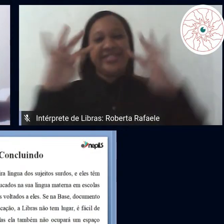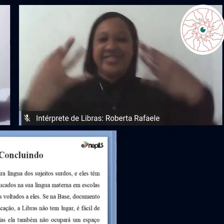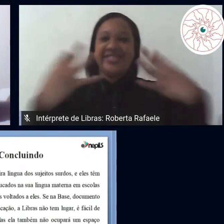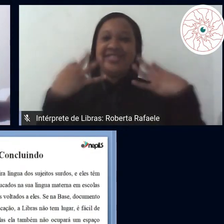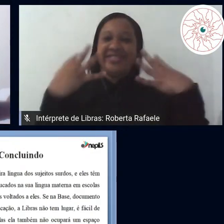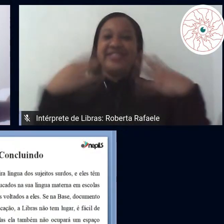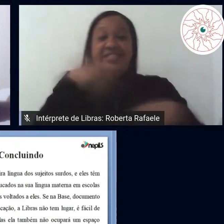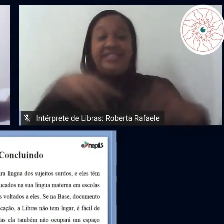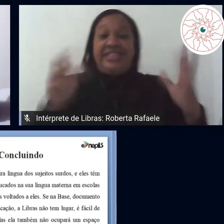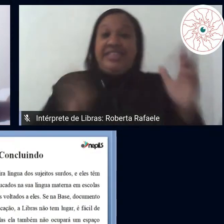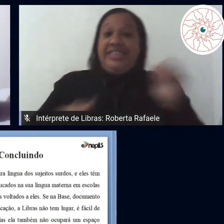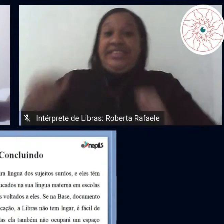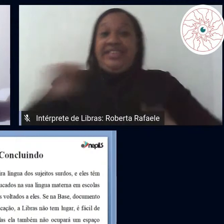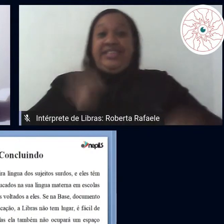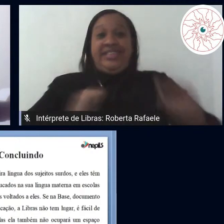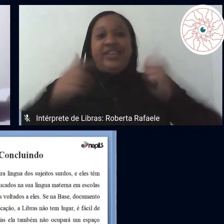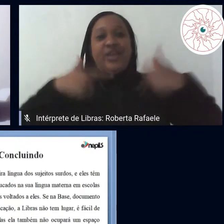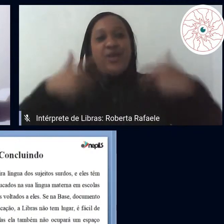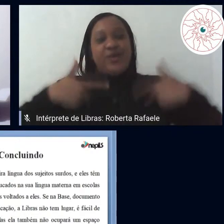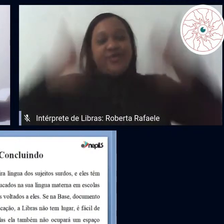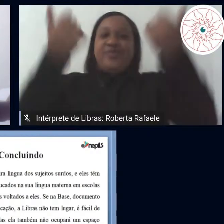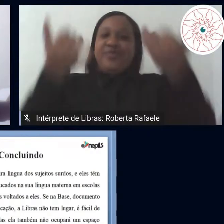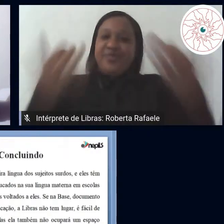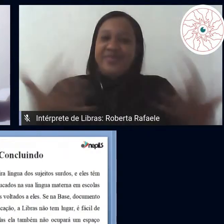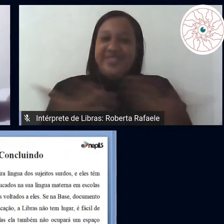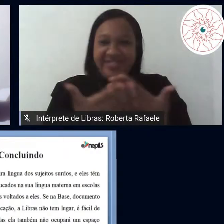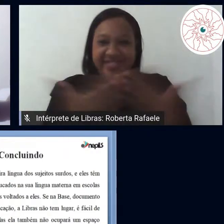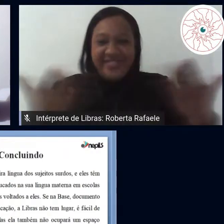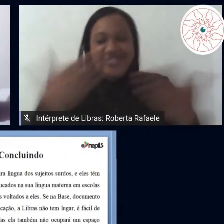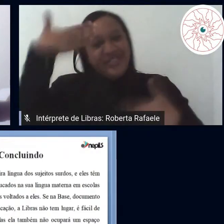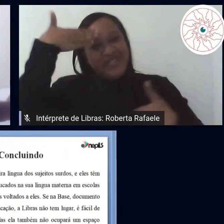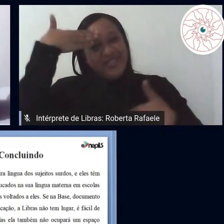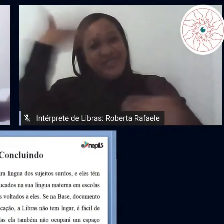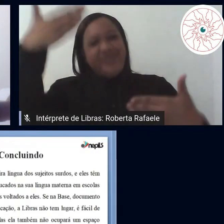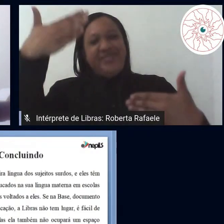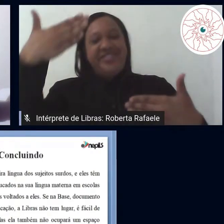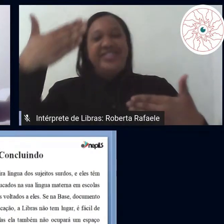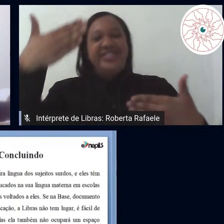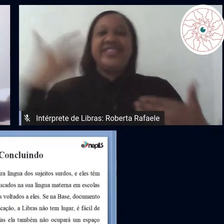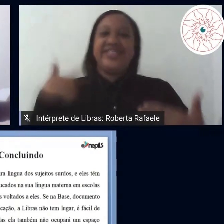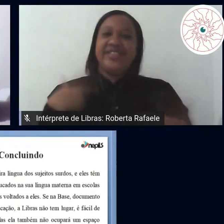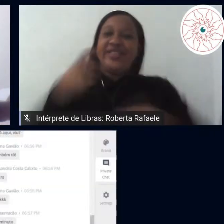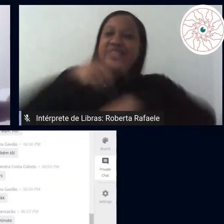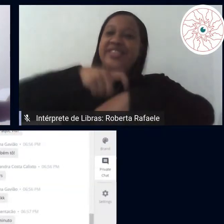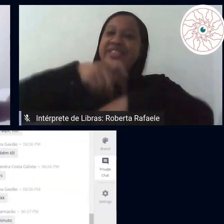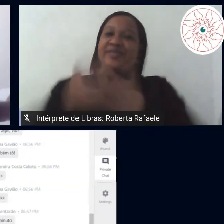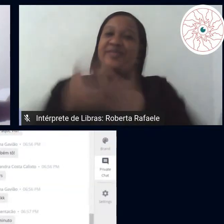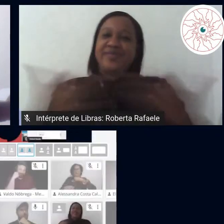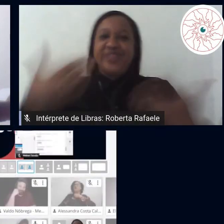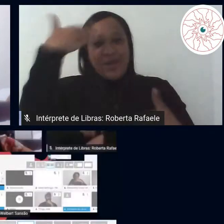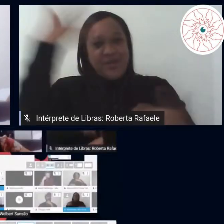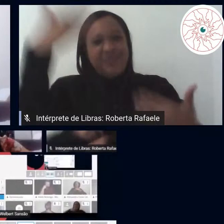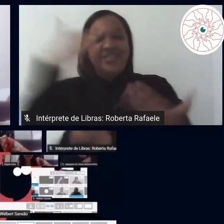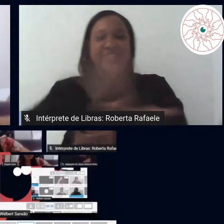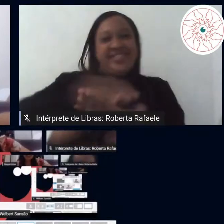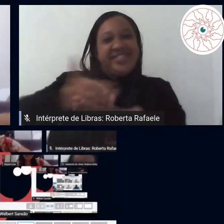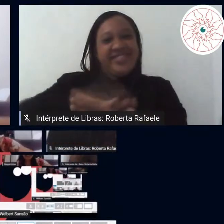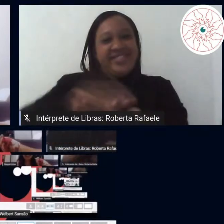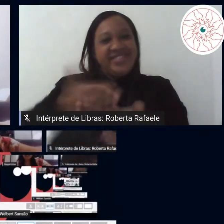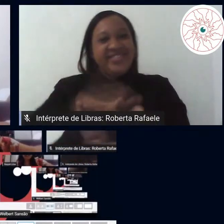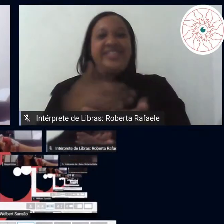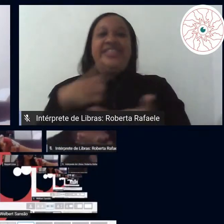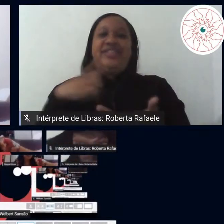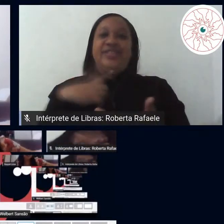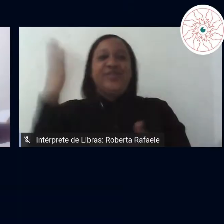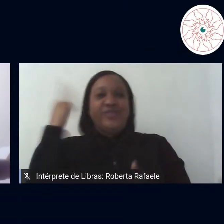inquietos com o que eu tratei hoje com vocês. Então, muito obrigada mesmo pelo tempo de vocês. Obrigadas intérpretes, né? Eu sei que é